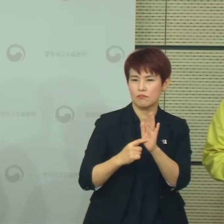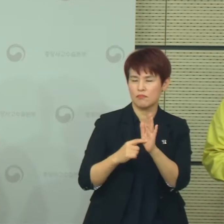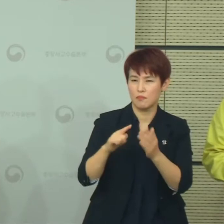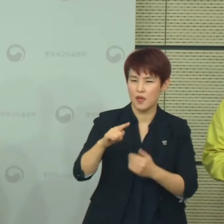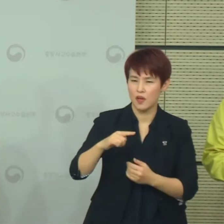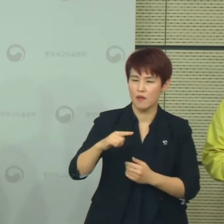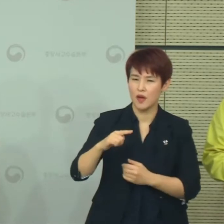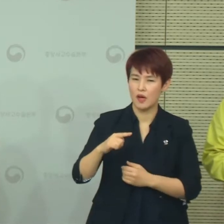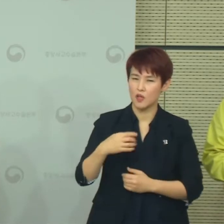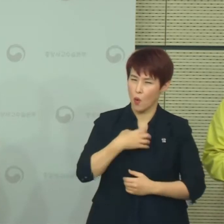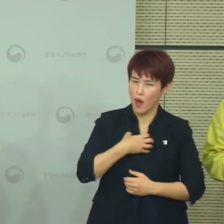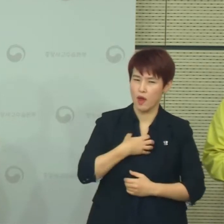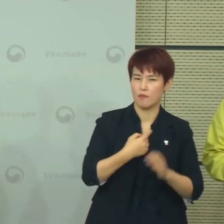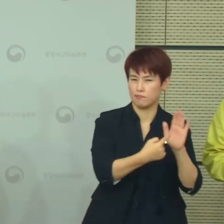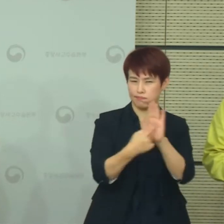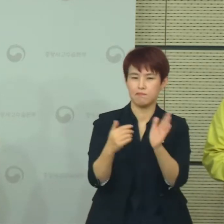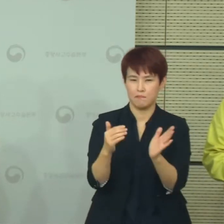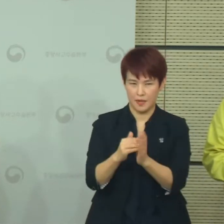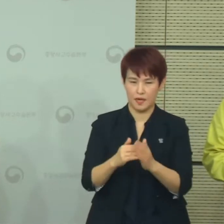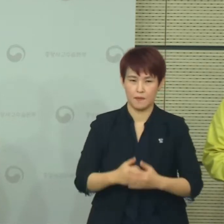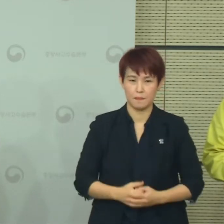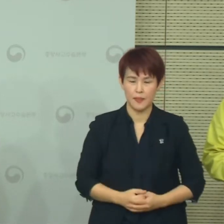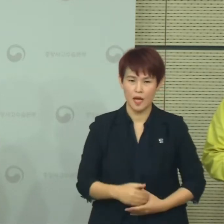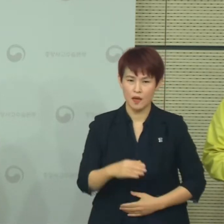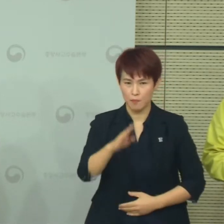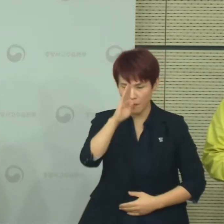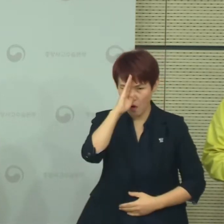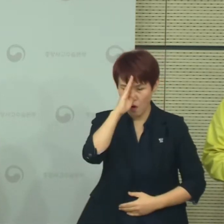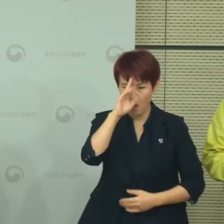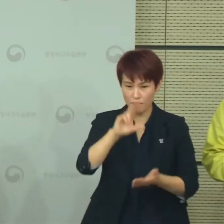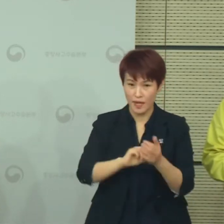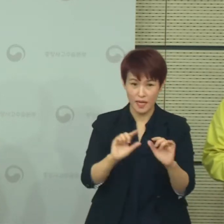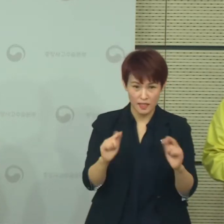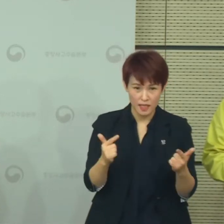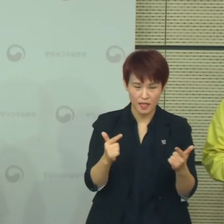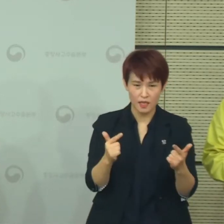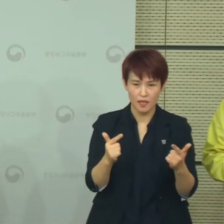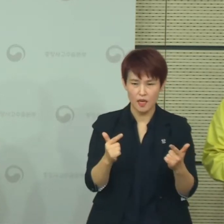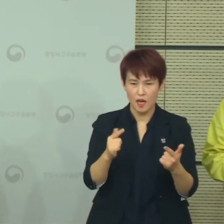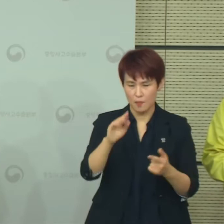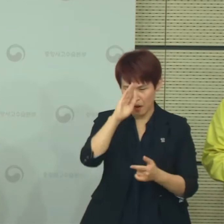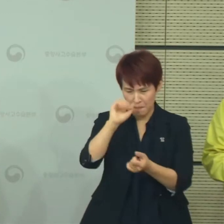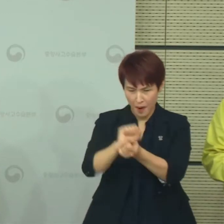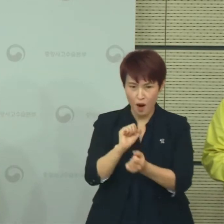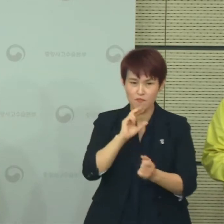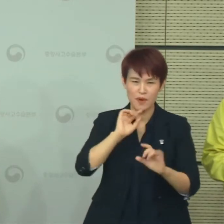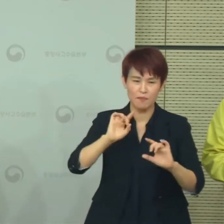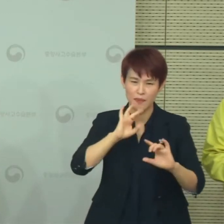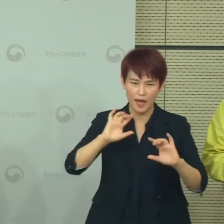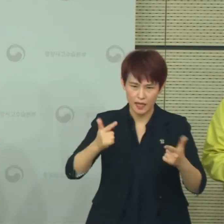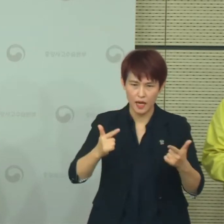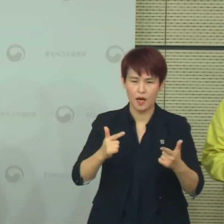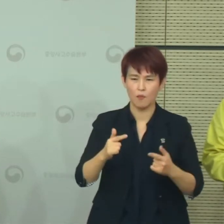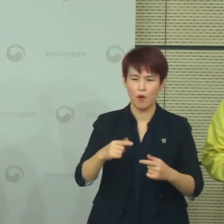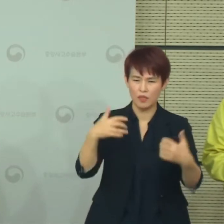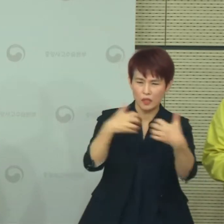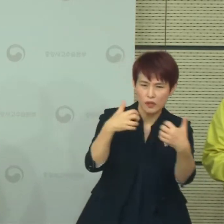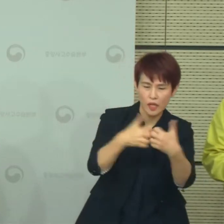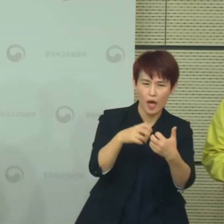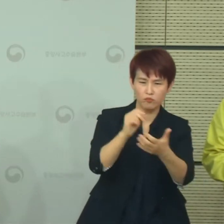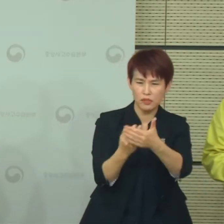경보는 그 질병의 상황뿐만이 아니라 현지에서 발생하고 있는 치안, 테러, 전쟁